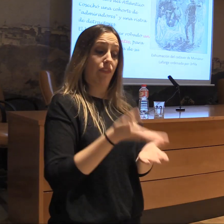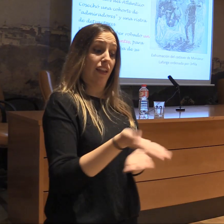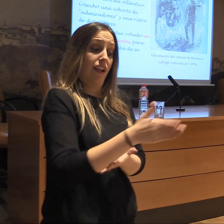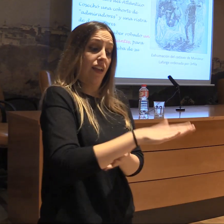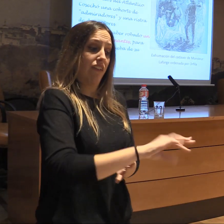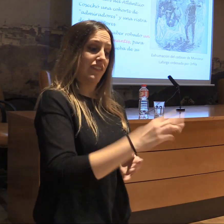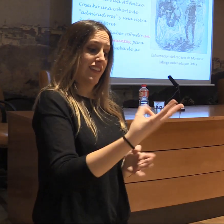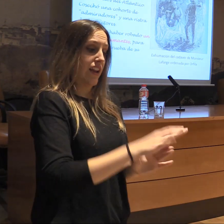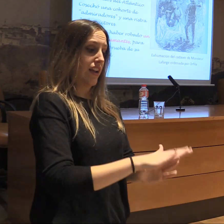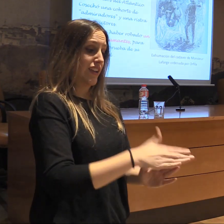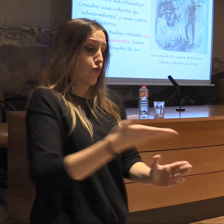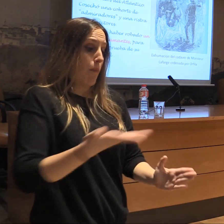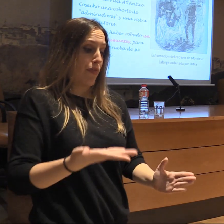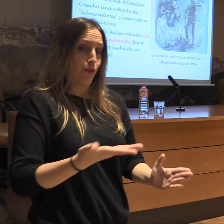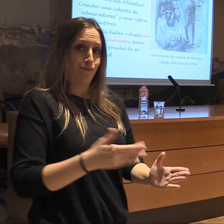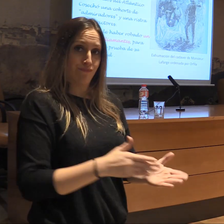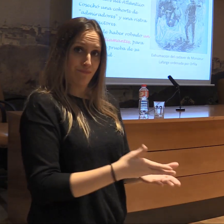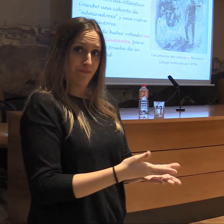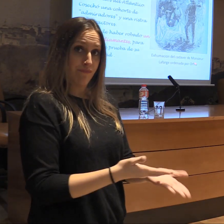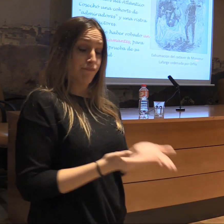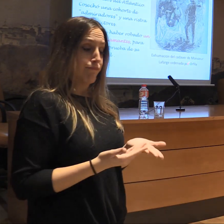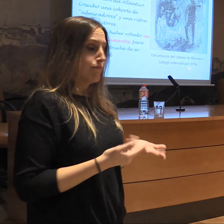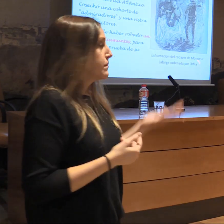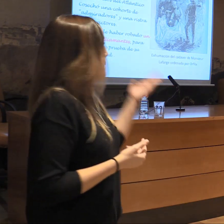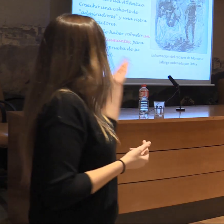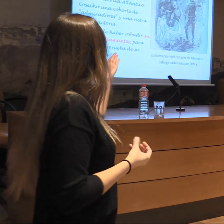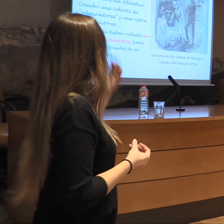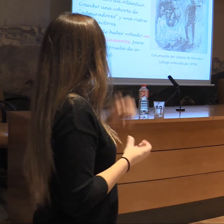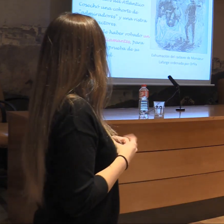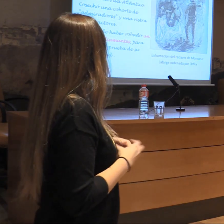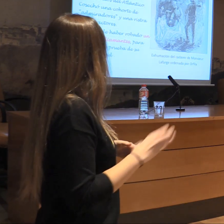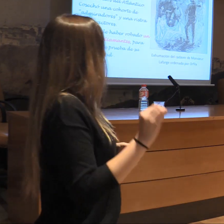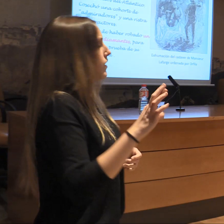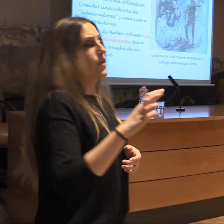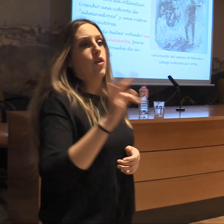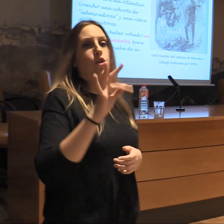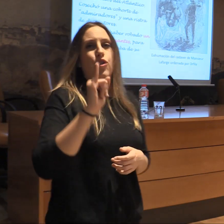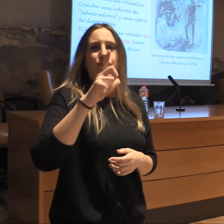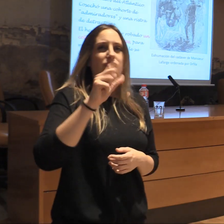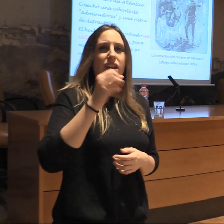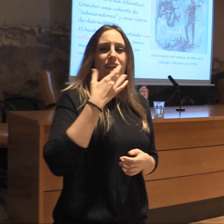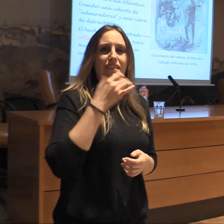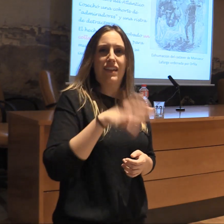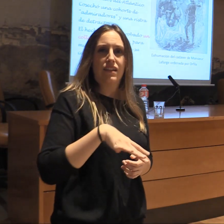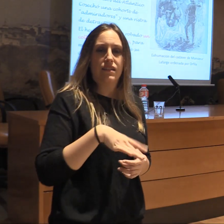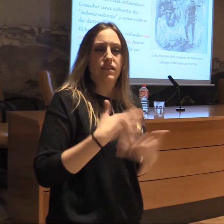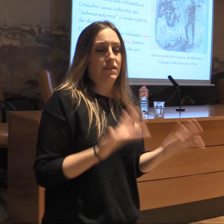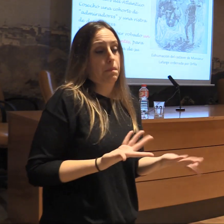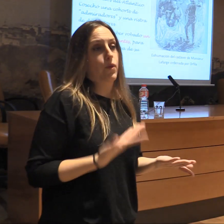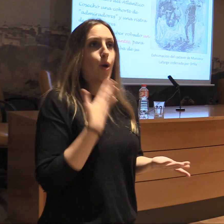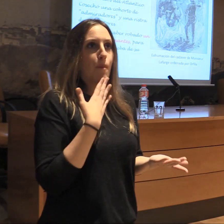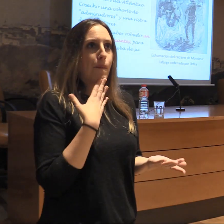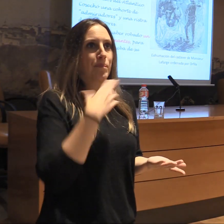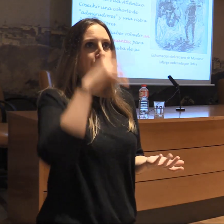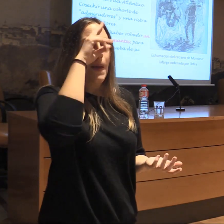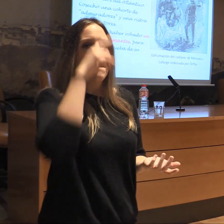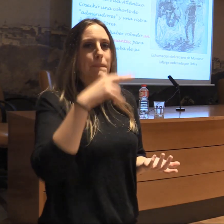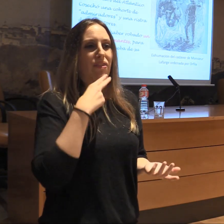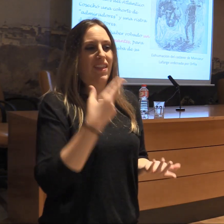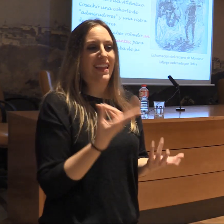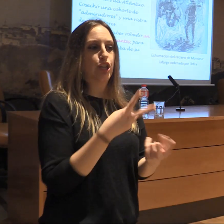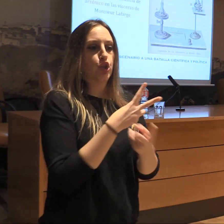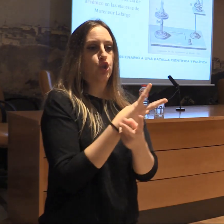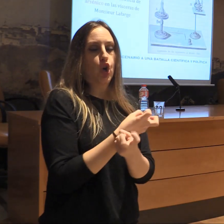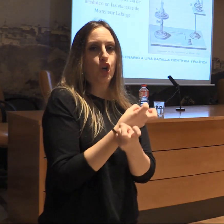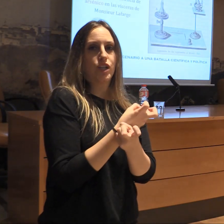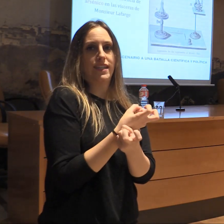Lafargue, ordenada por Orfila. Orfila es lo que se considera el padre de la toxicología. Es